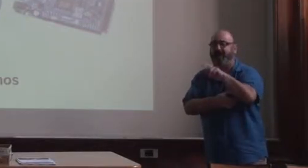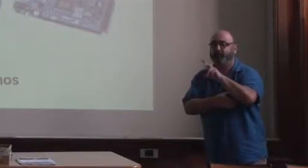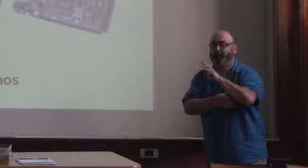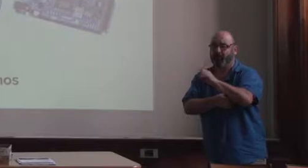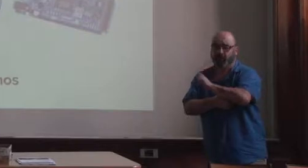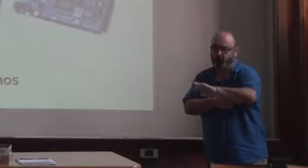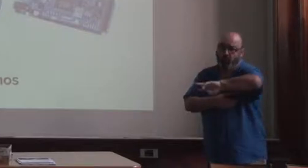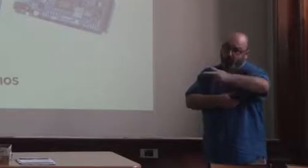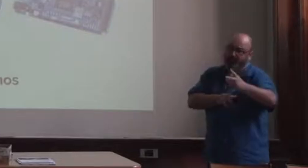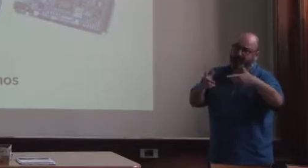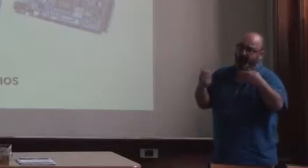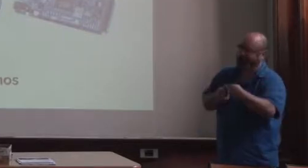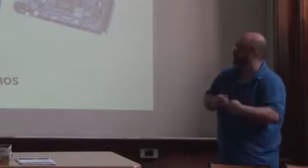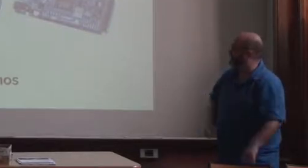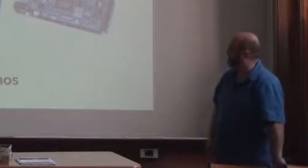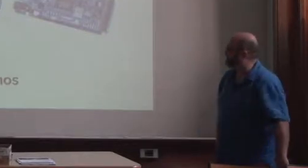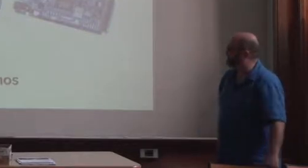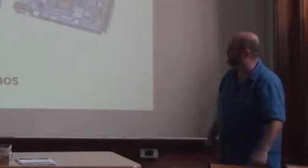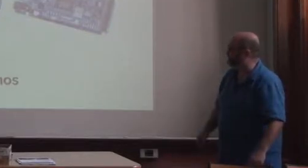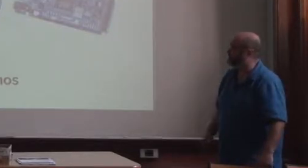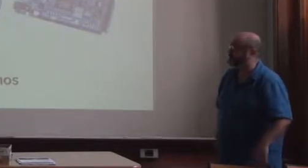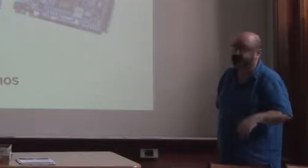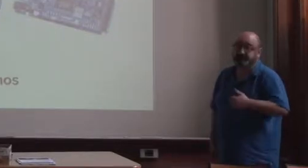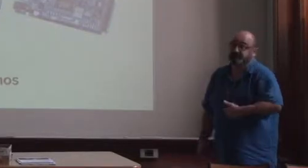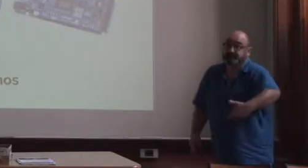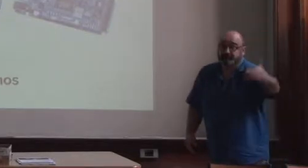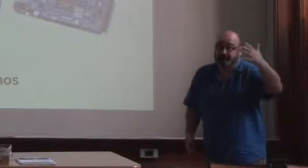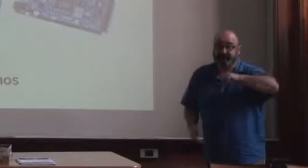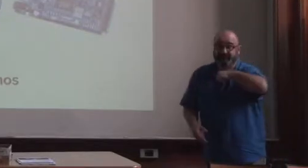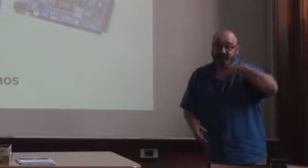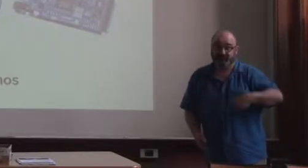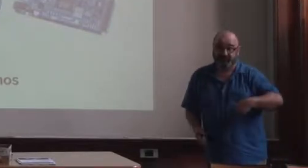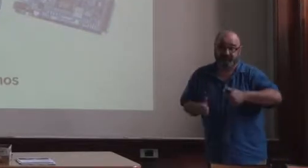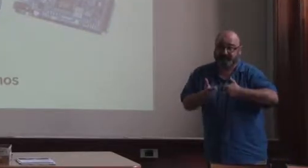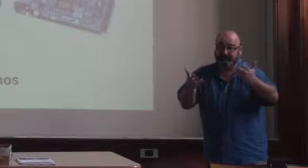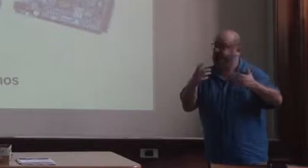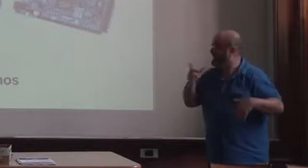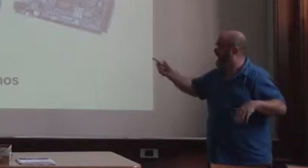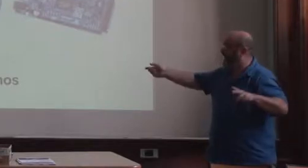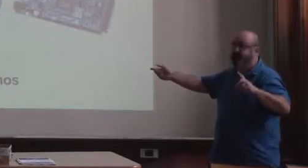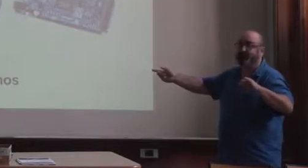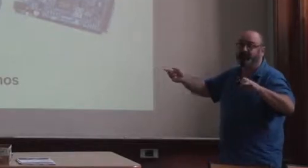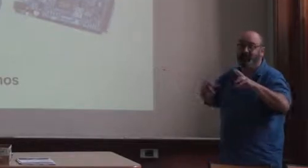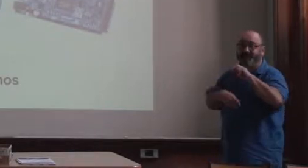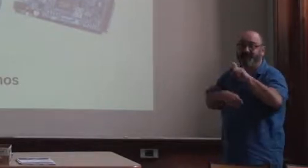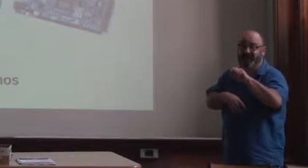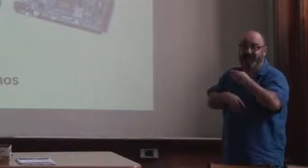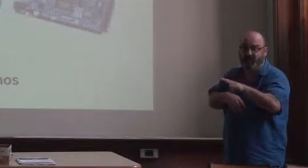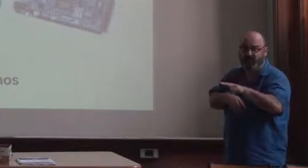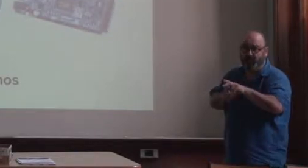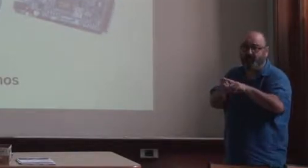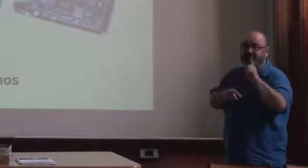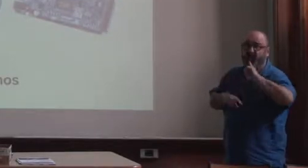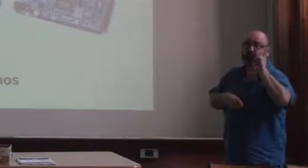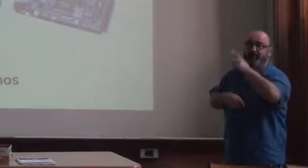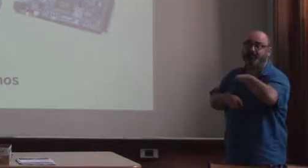Arduino, mais qui sont compatibles. Vous en trouverez plein en Chine. Quand je vous disais que l'Arduino coûtait 20 euros, Si vous